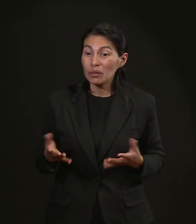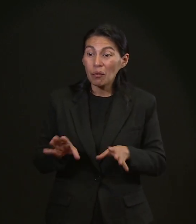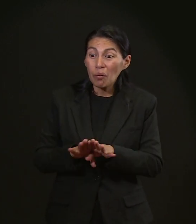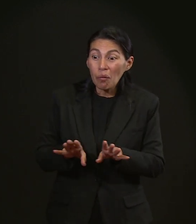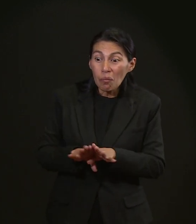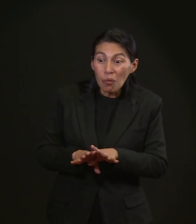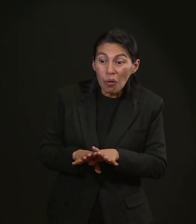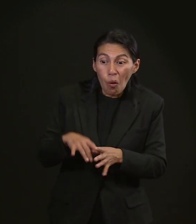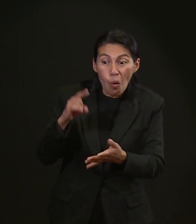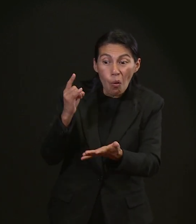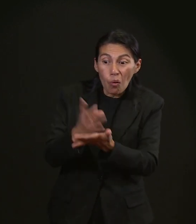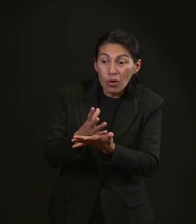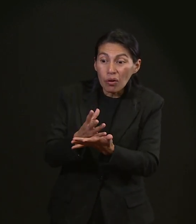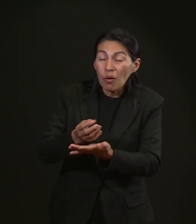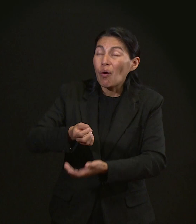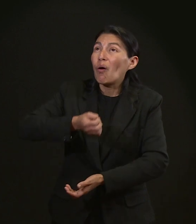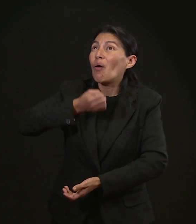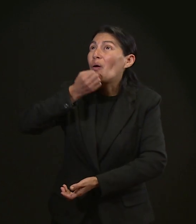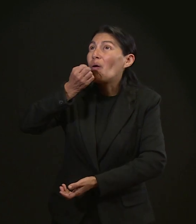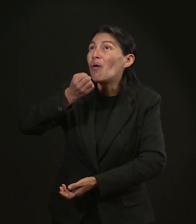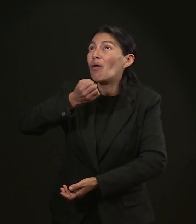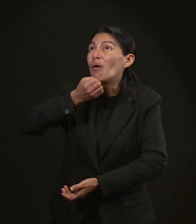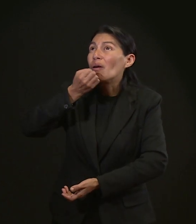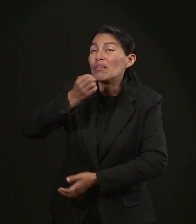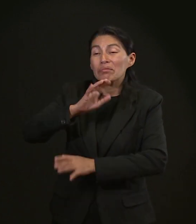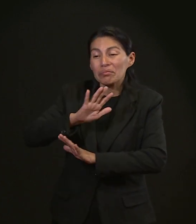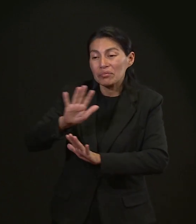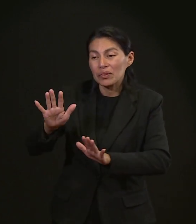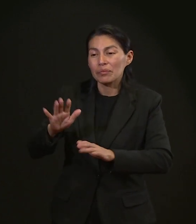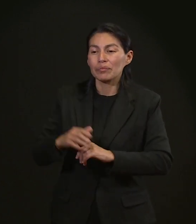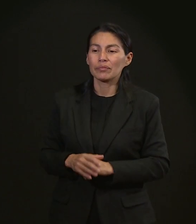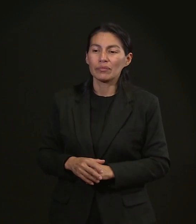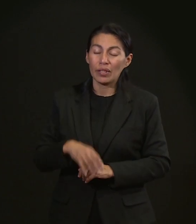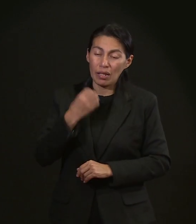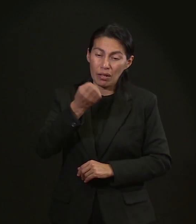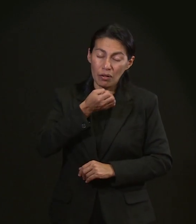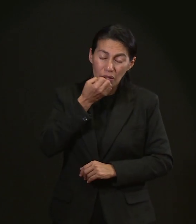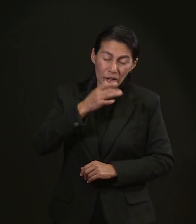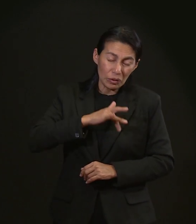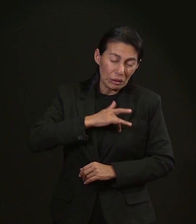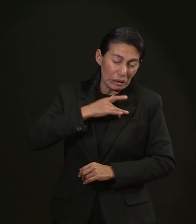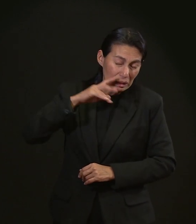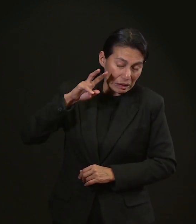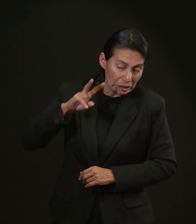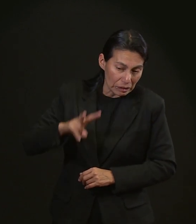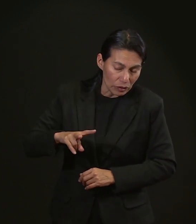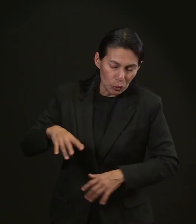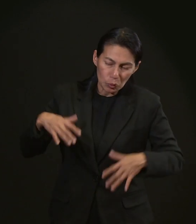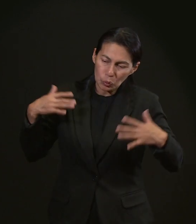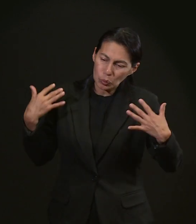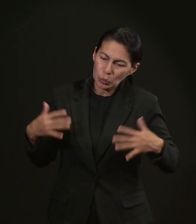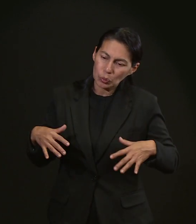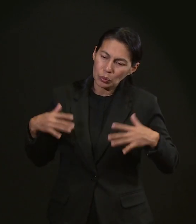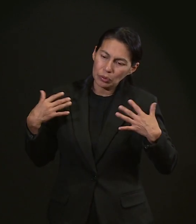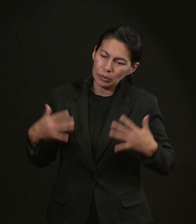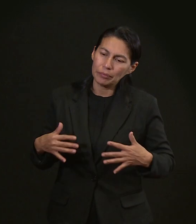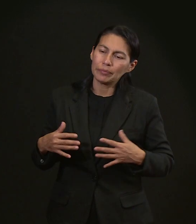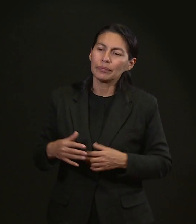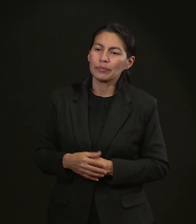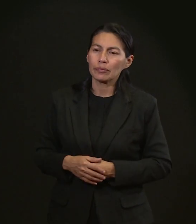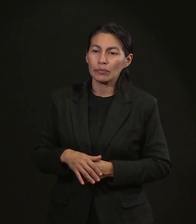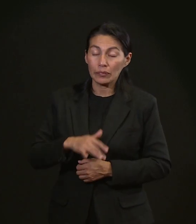hago solo nos queda el recurso de la oración y están sin ser esa oración que